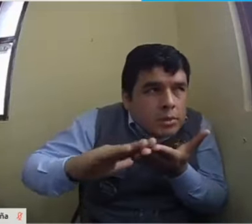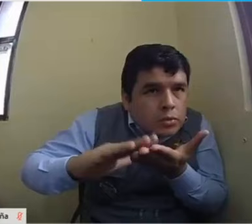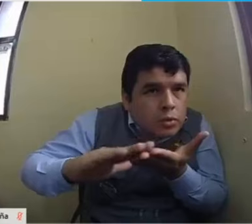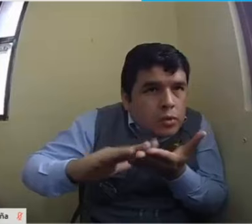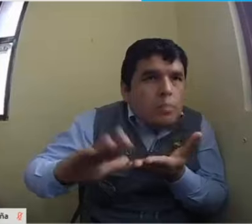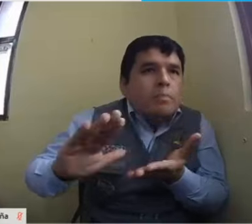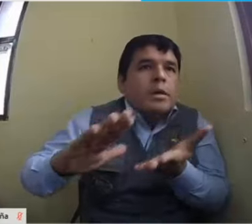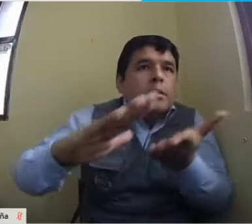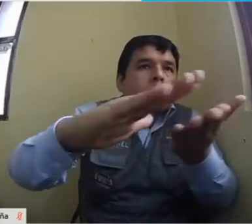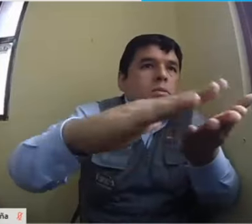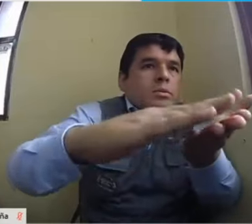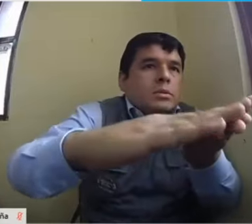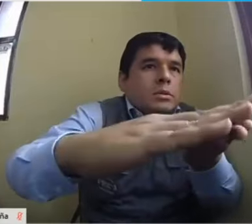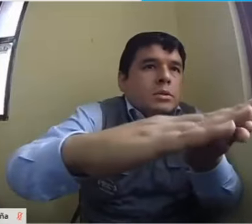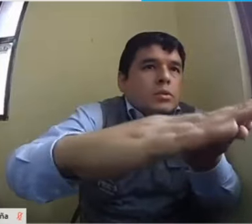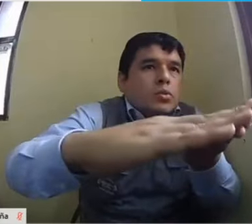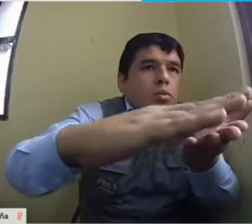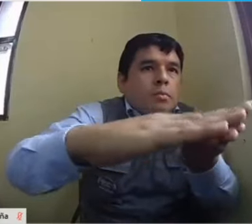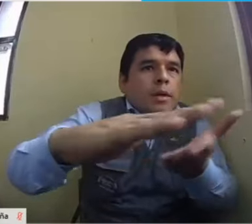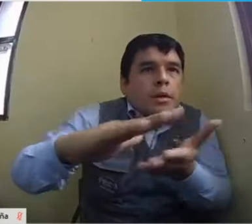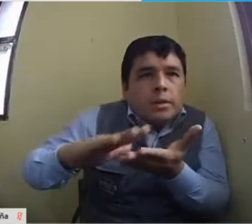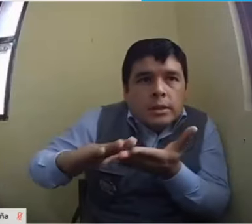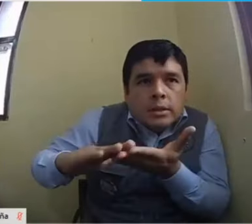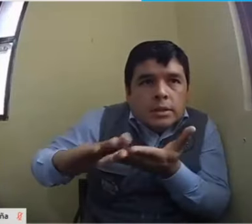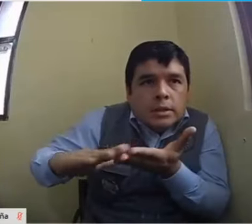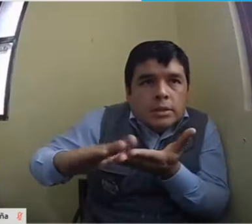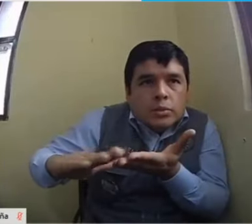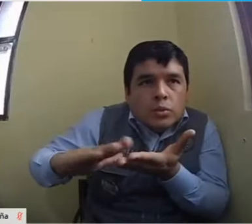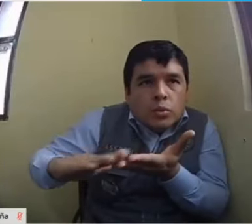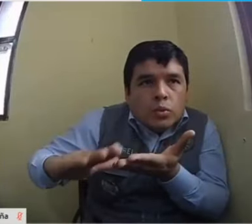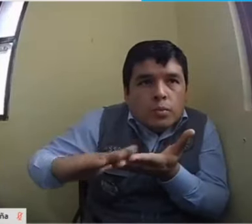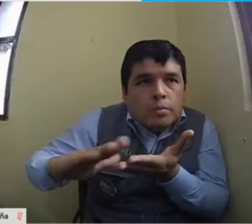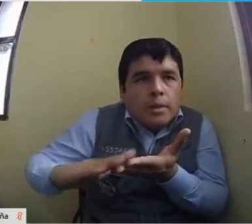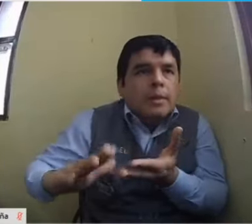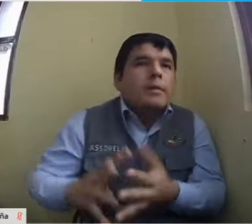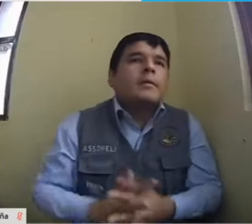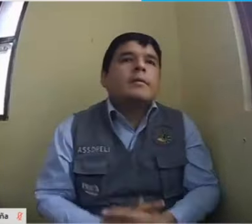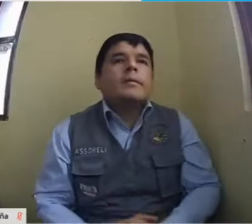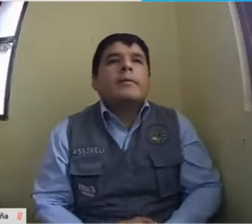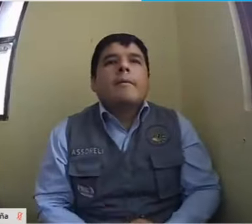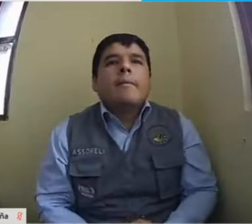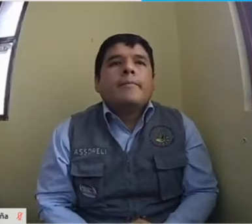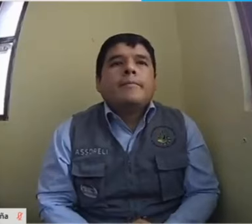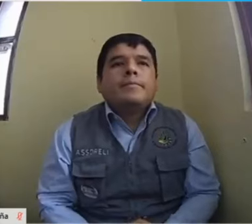disculpar, perdonar, discúlpame, perdóname. Es la misma seña.